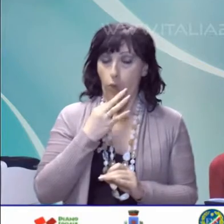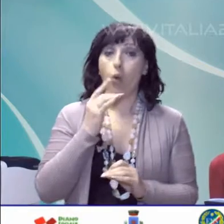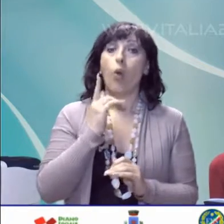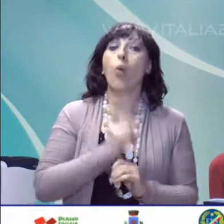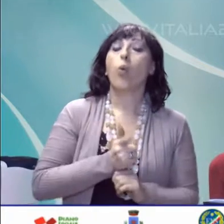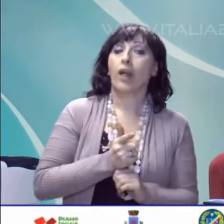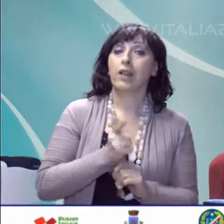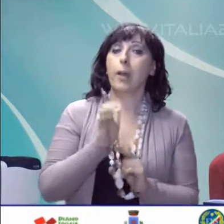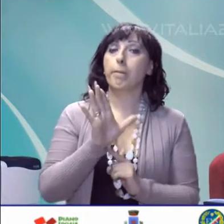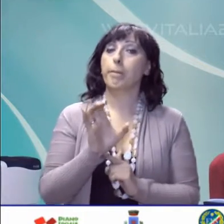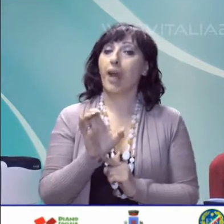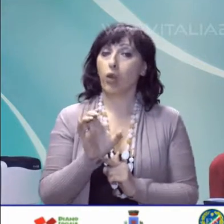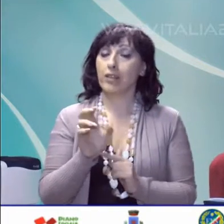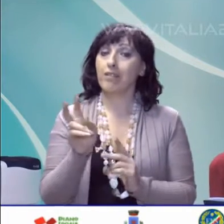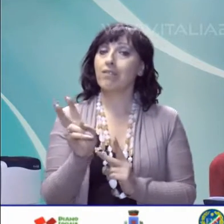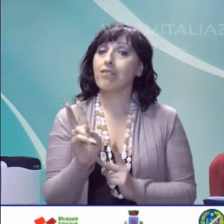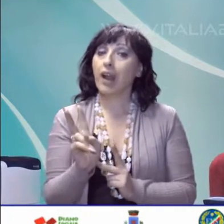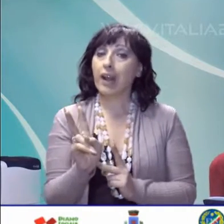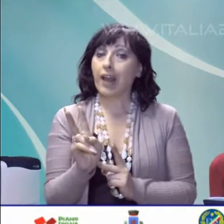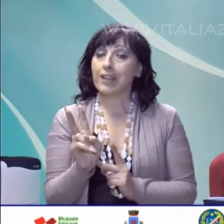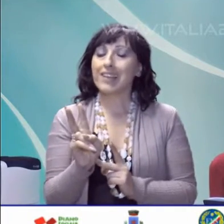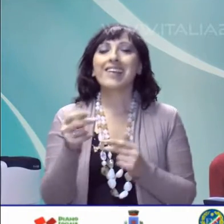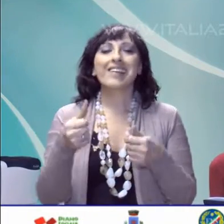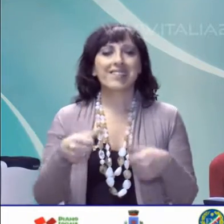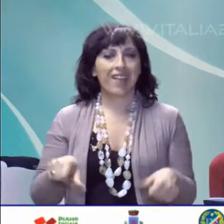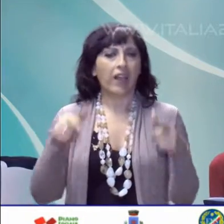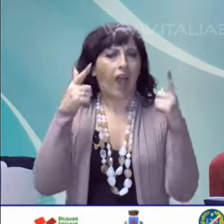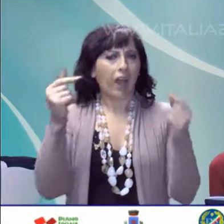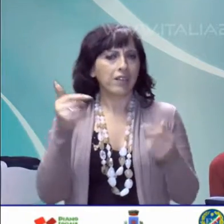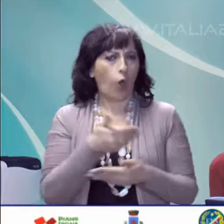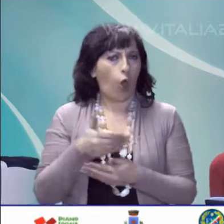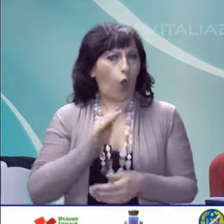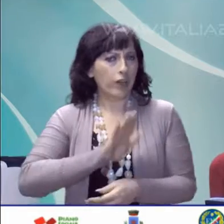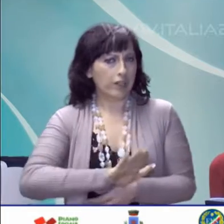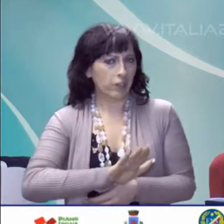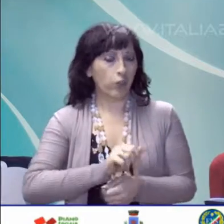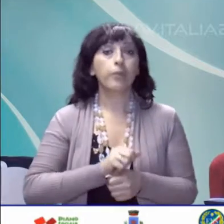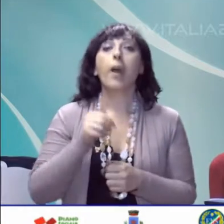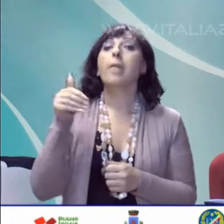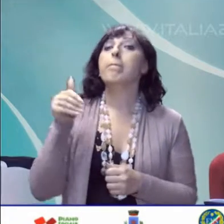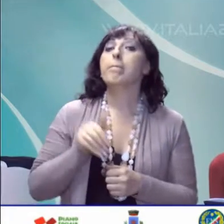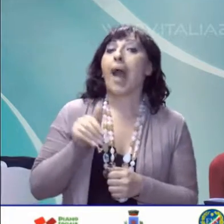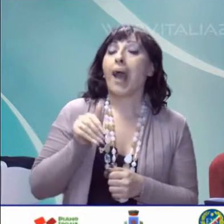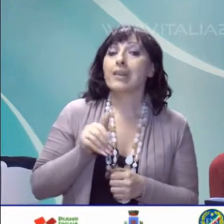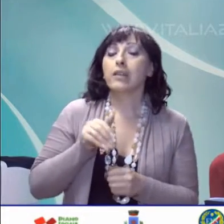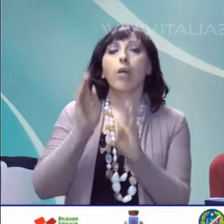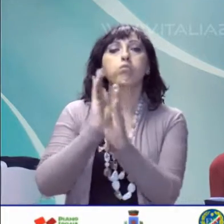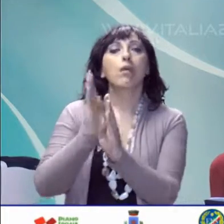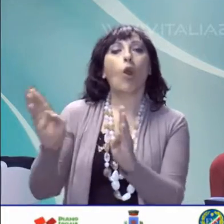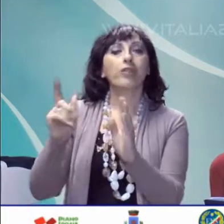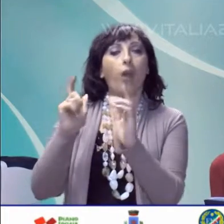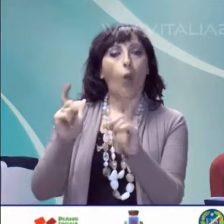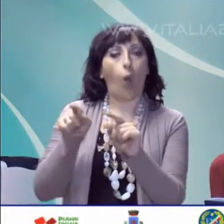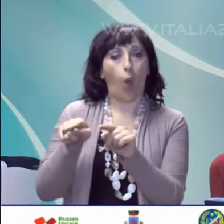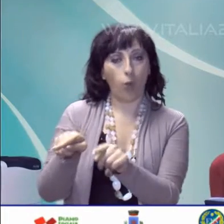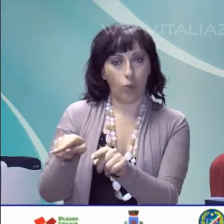lunedì, il mercoledì e il venerdì presso la sede dell'asilo nido, il martedì presso la biblioteca